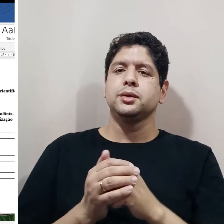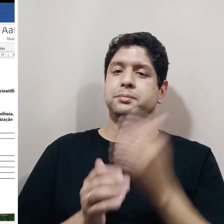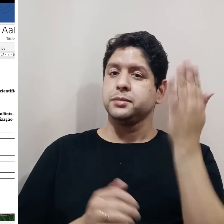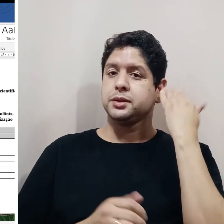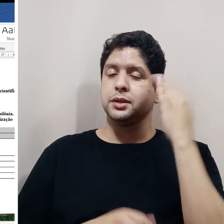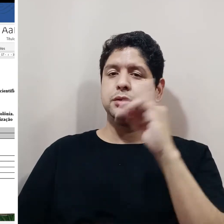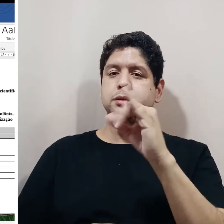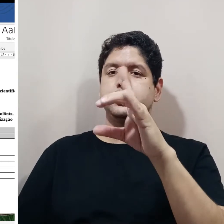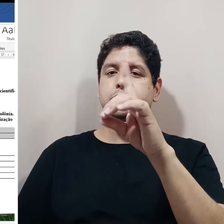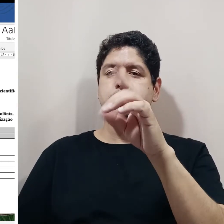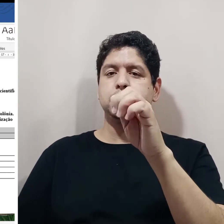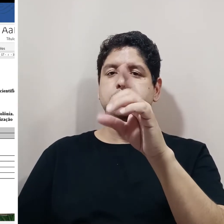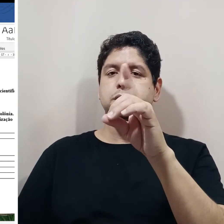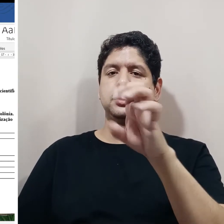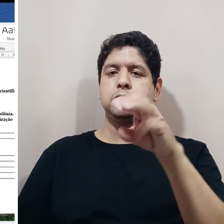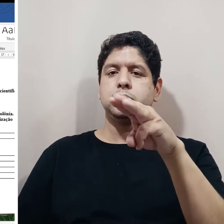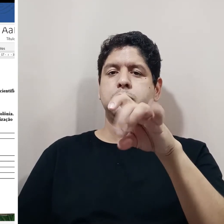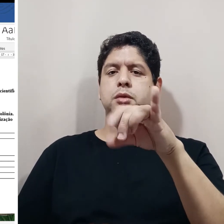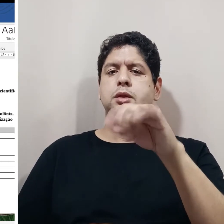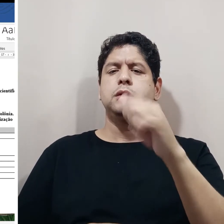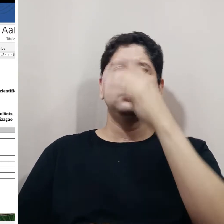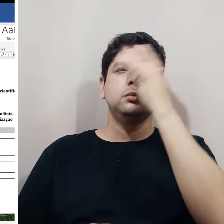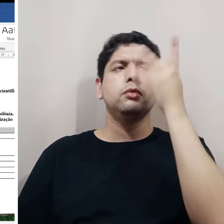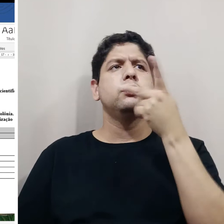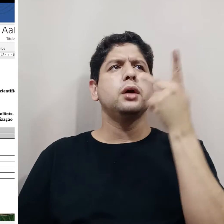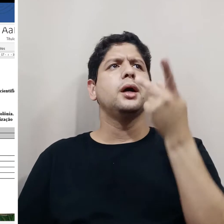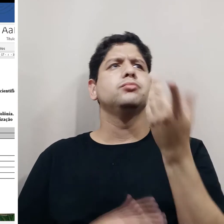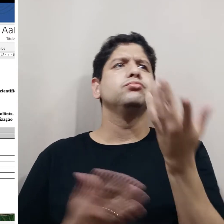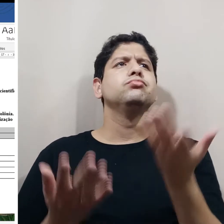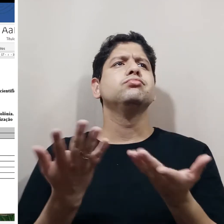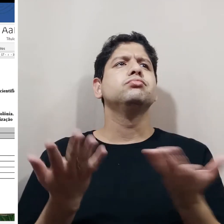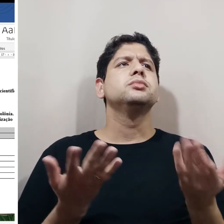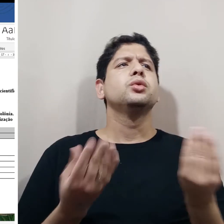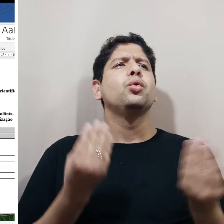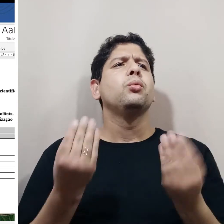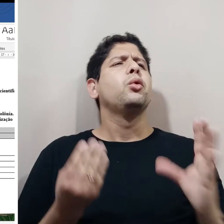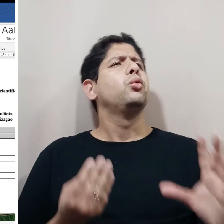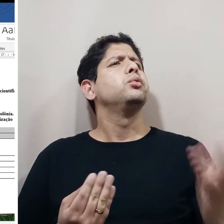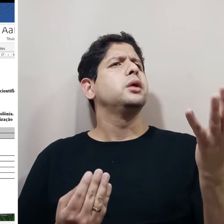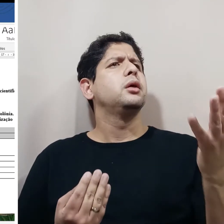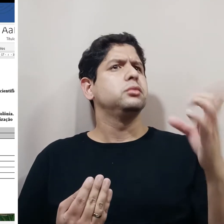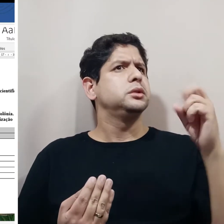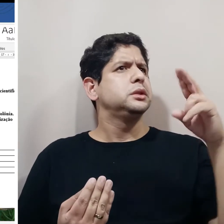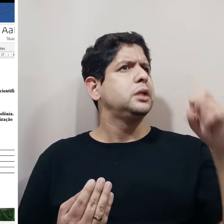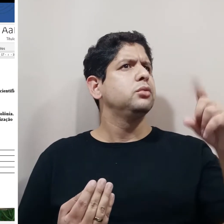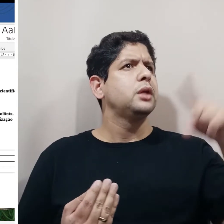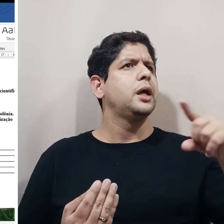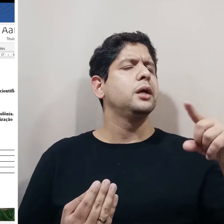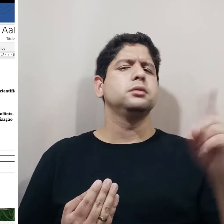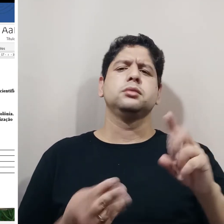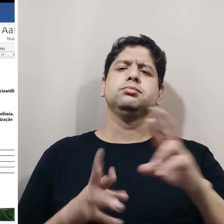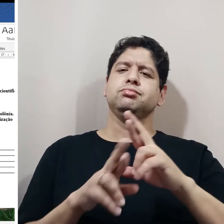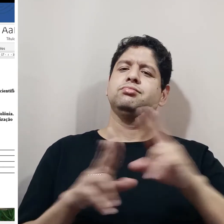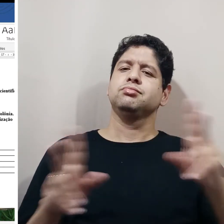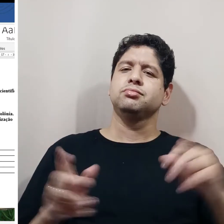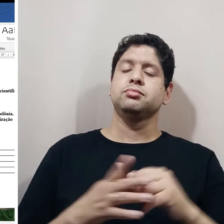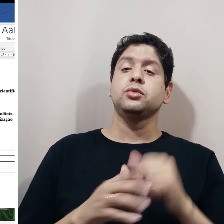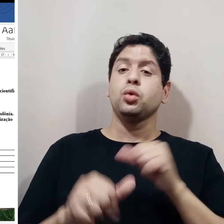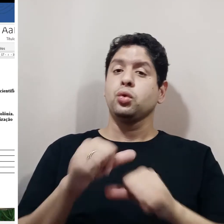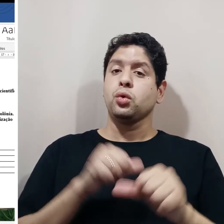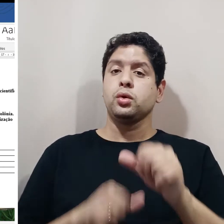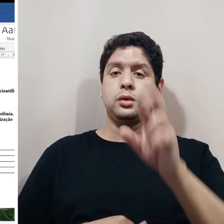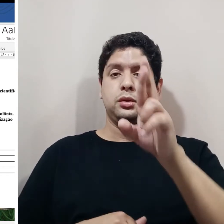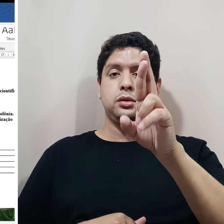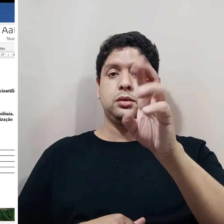até então, né, o que explicava as coisas do mundo eram as questões de fé, era tradição, né? Aqui não,